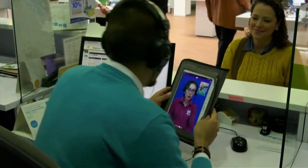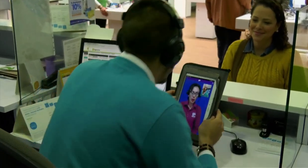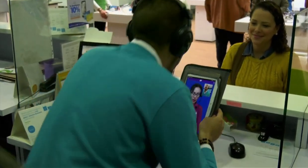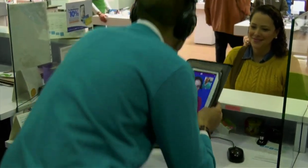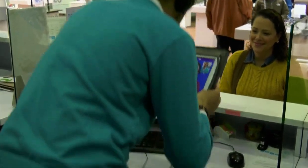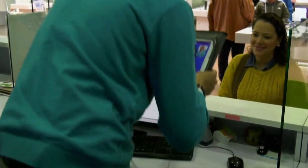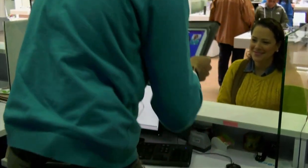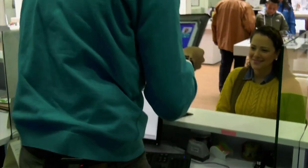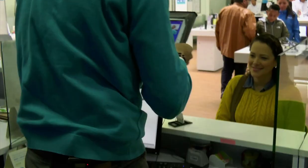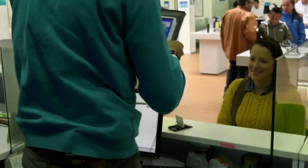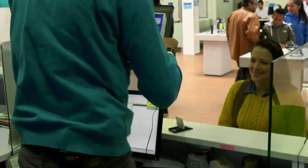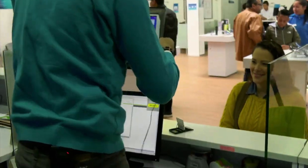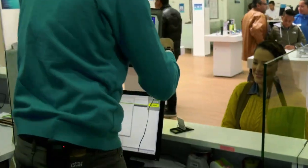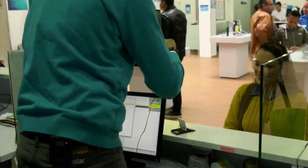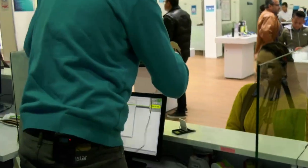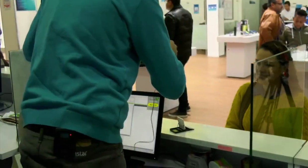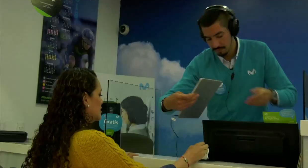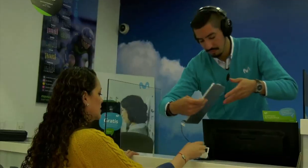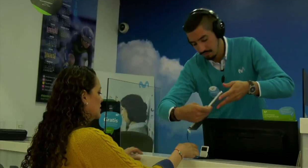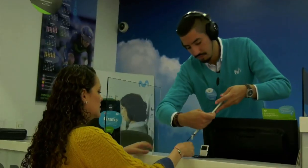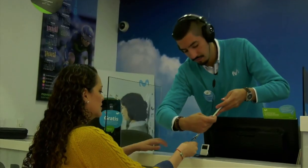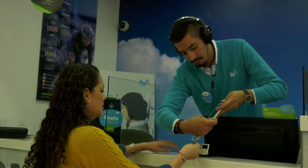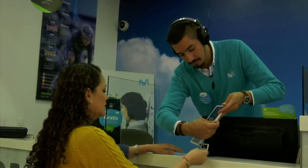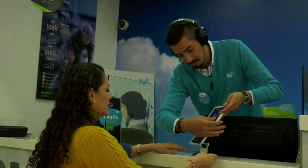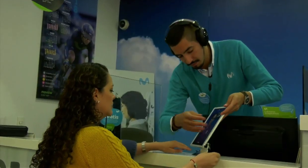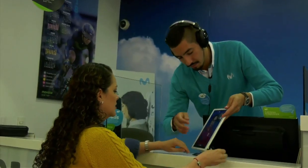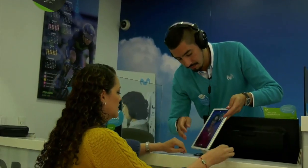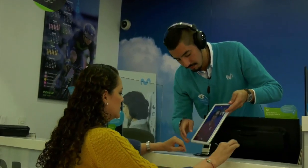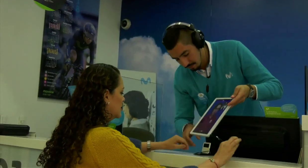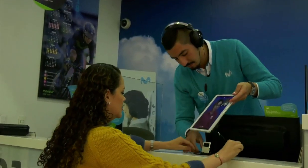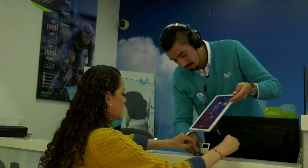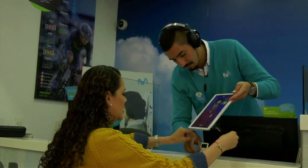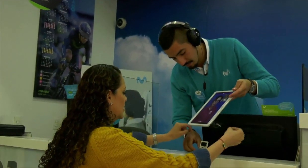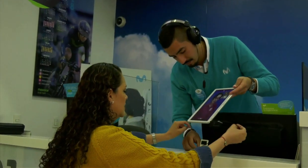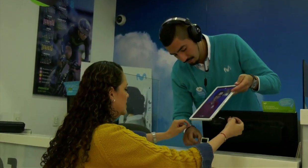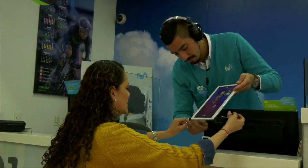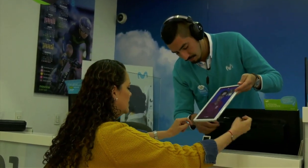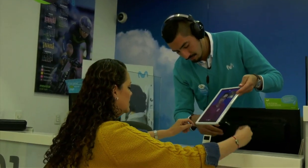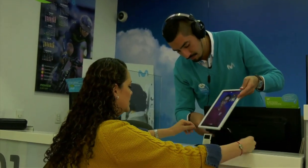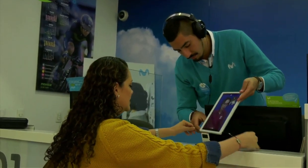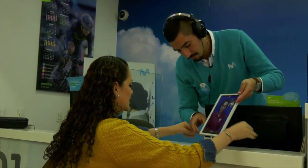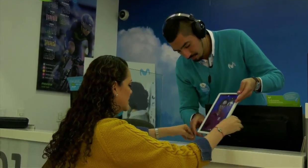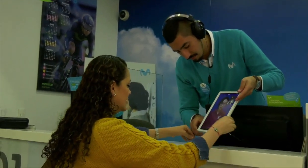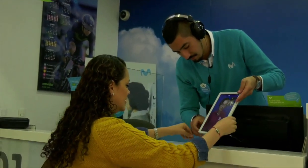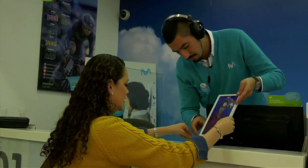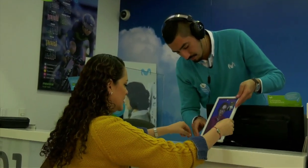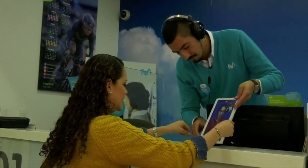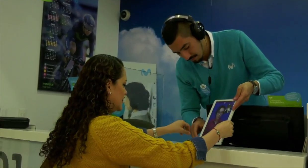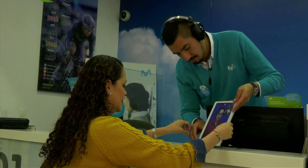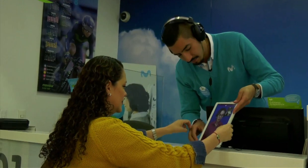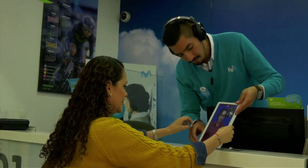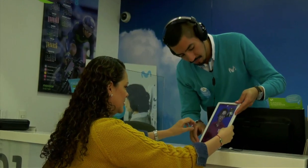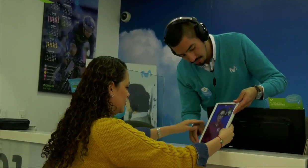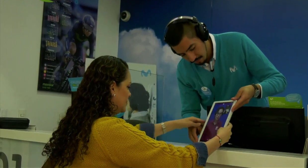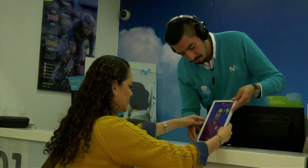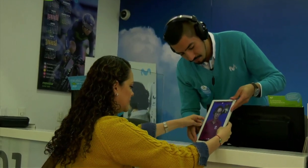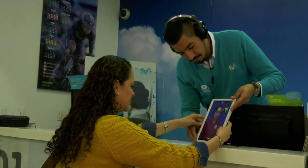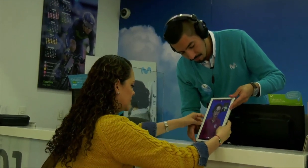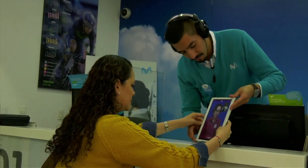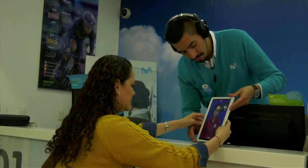Ya podemos mantener una comunicación abierta con las personas de discapacidad. Ahora, pues también tenemos una novedad, no solamente